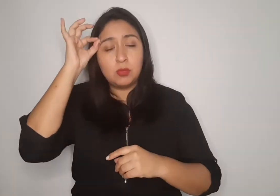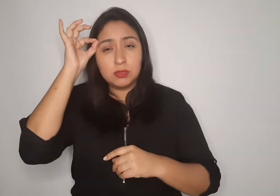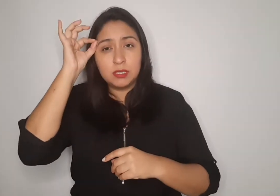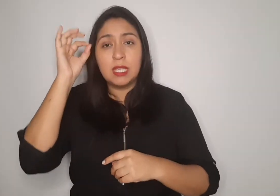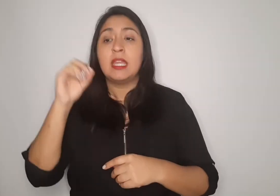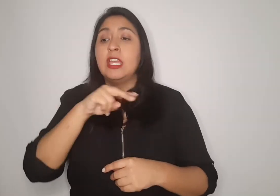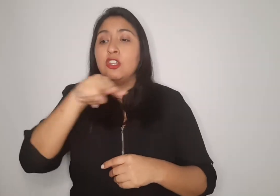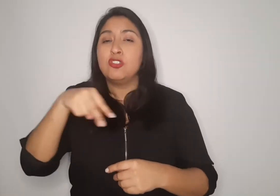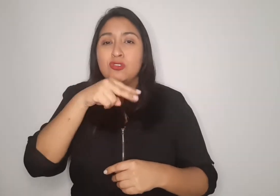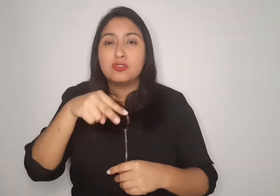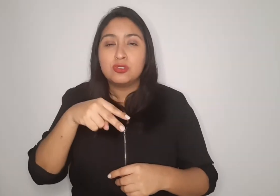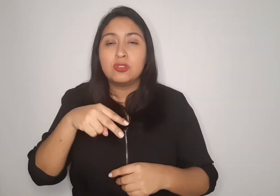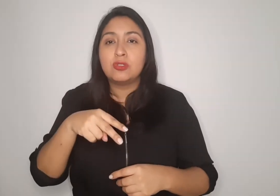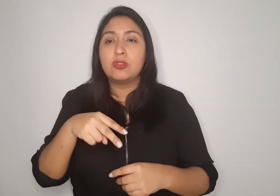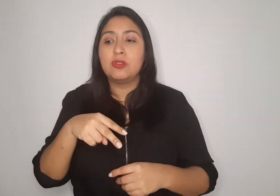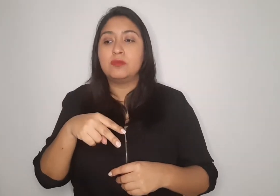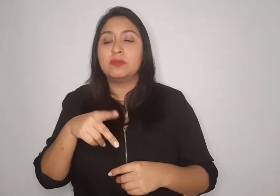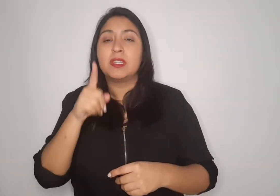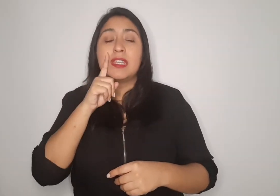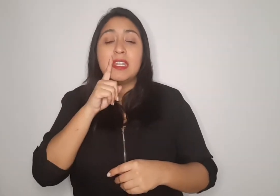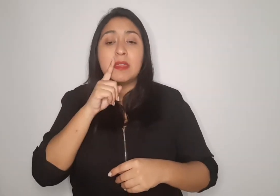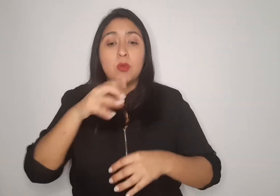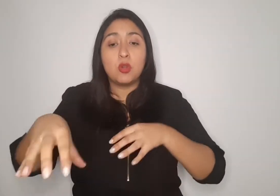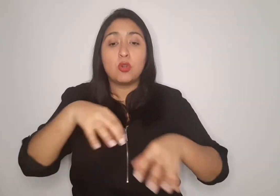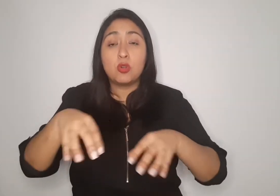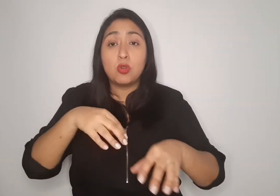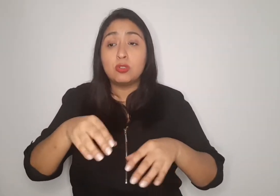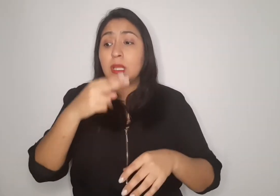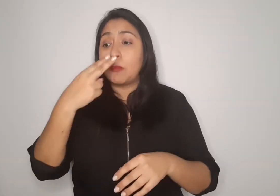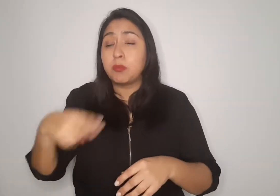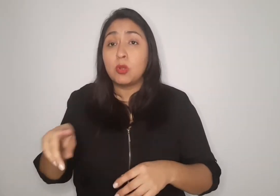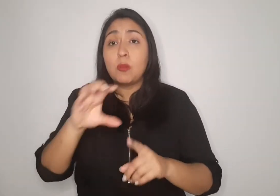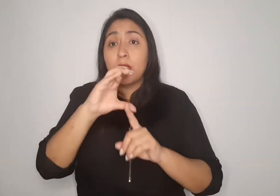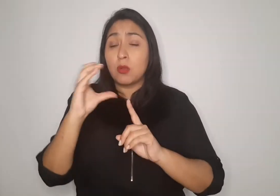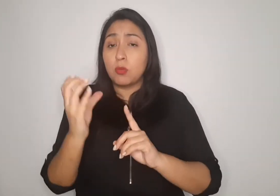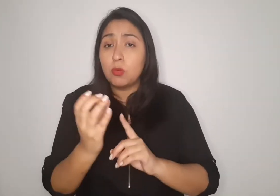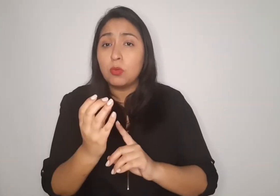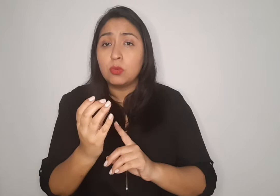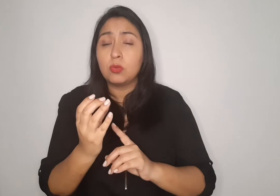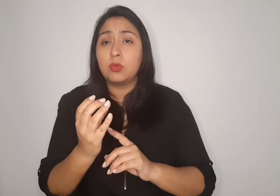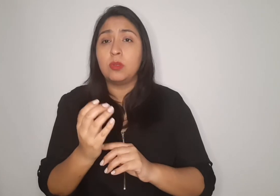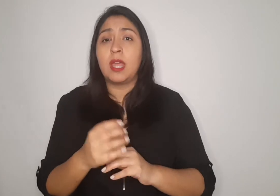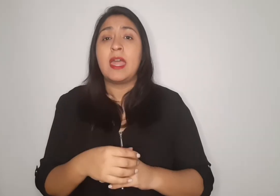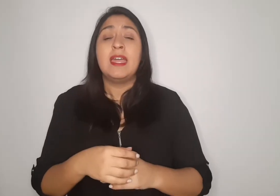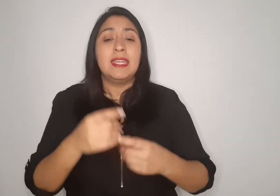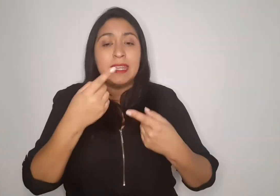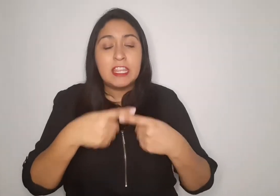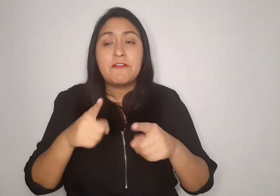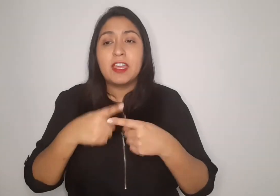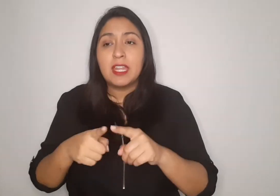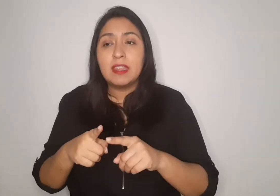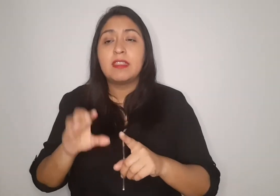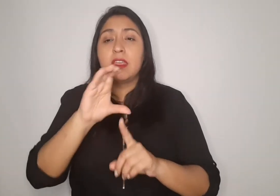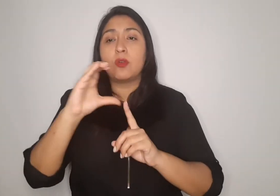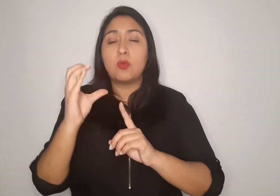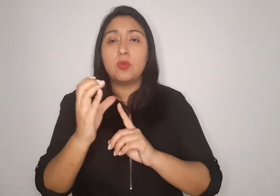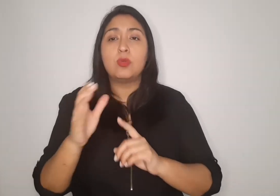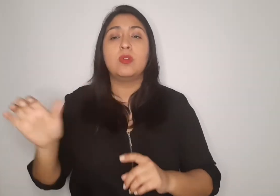una forma no convencional como se conoce de la cultura eurocéntrica o más céntrica, cultura dominante occidental,